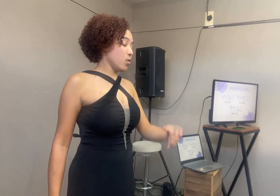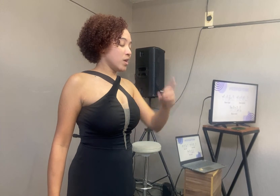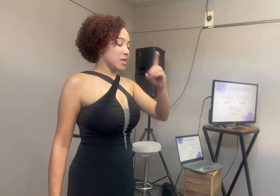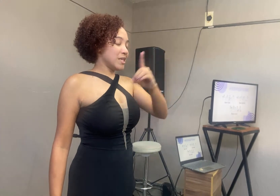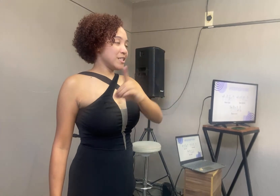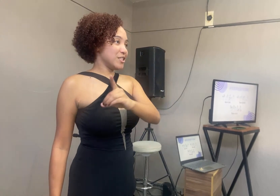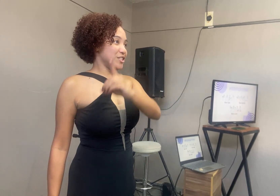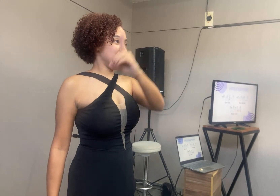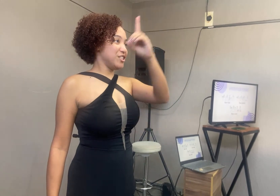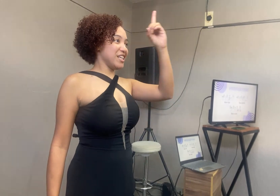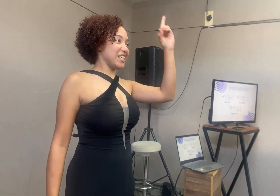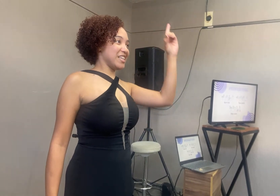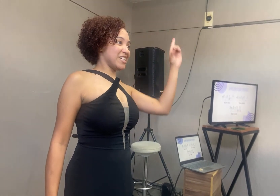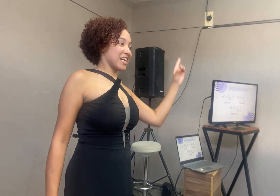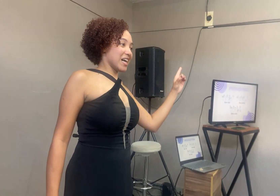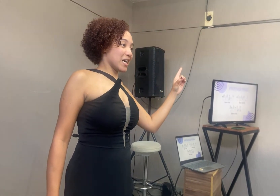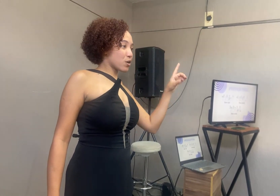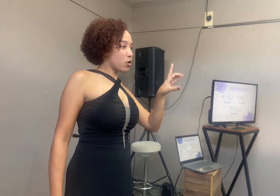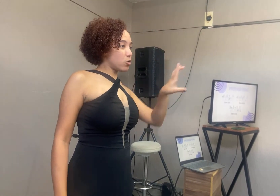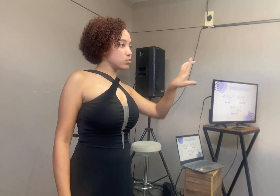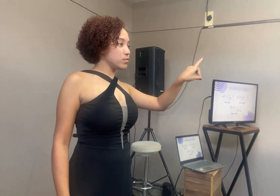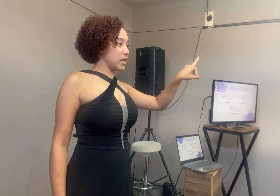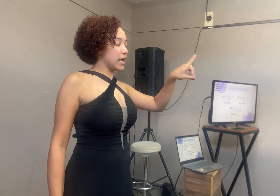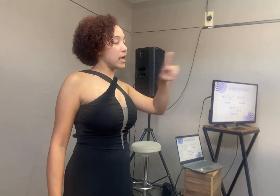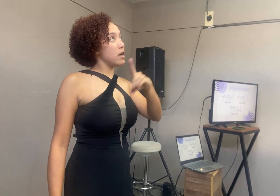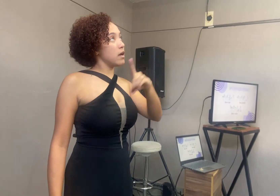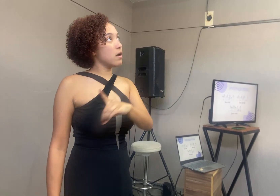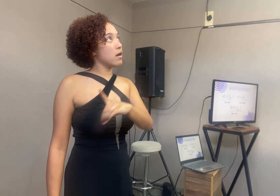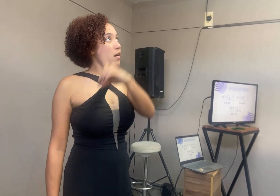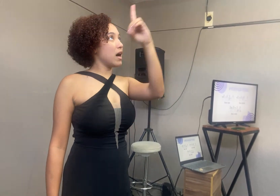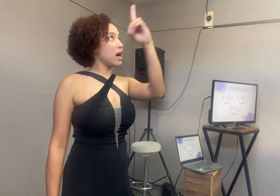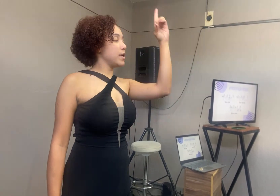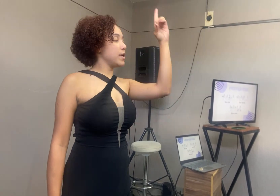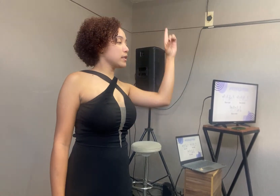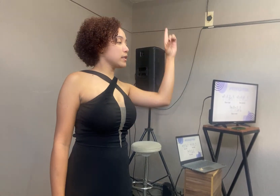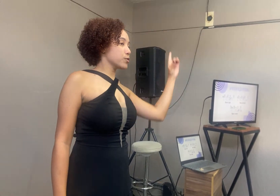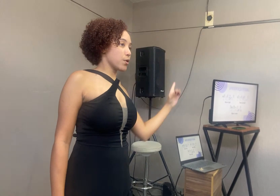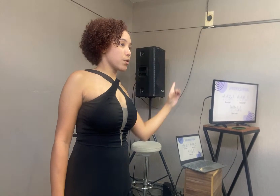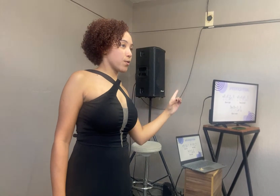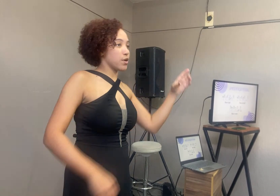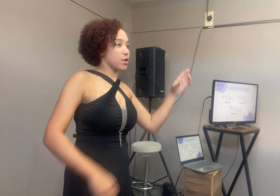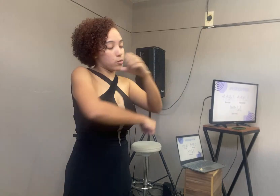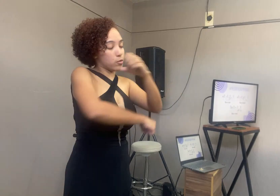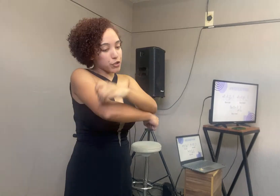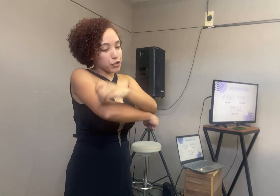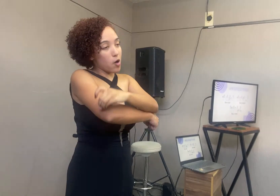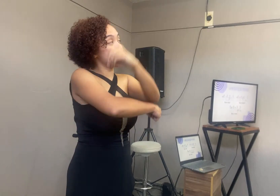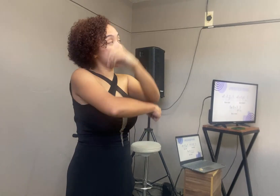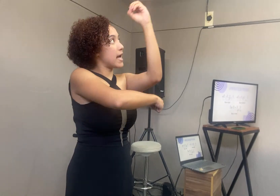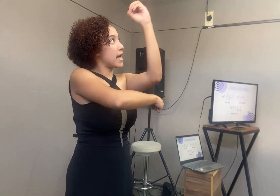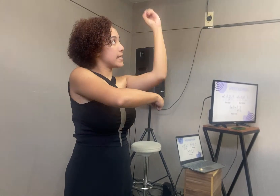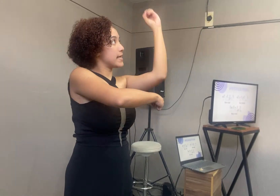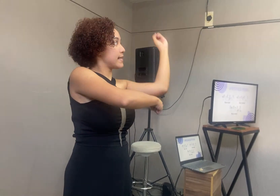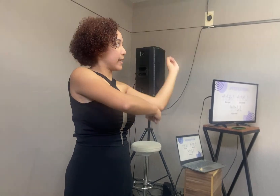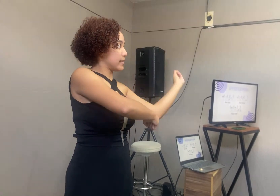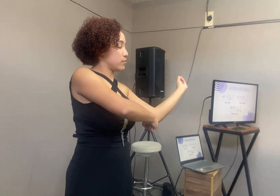Bom dia. Com o D abrindo o sol. O sol está